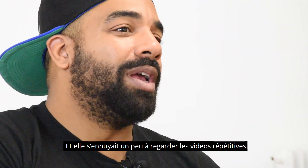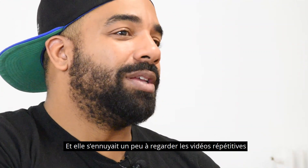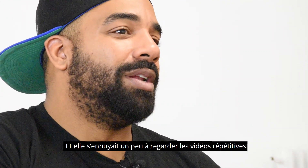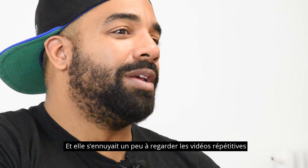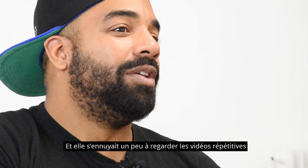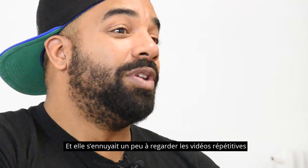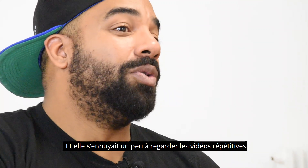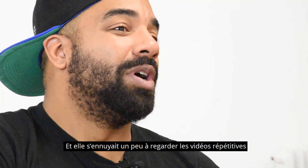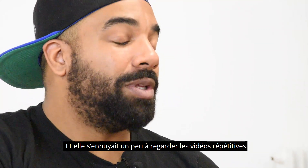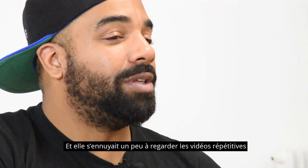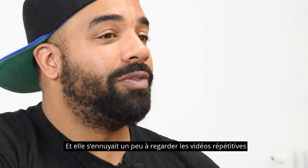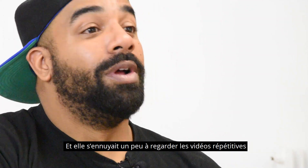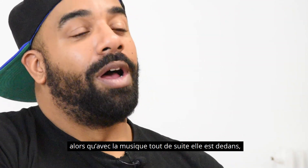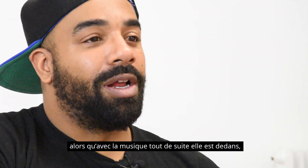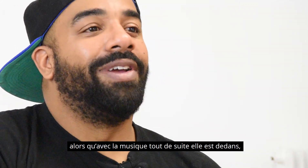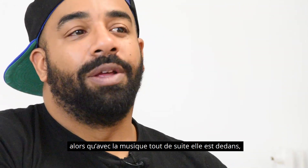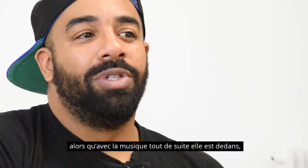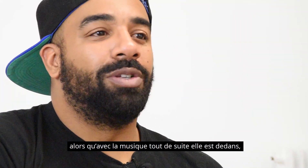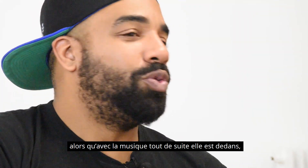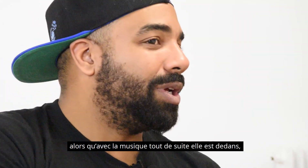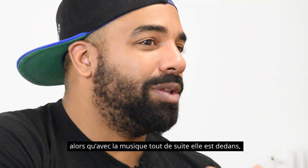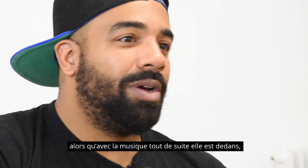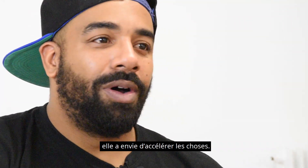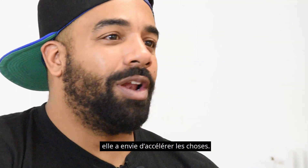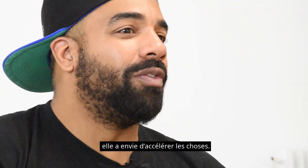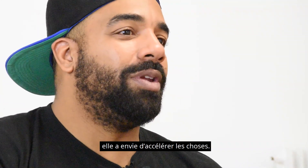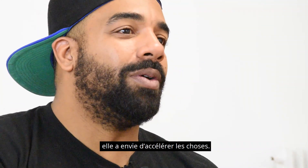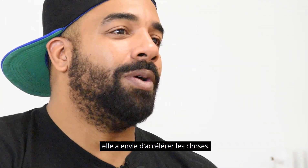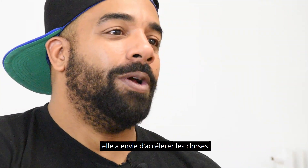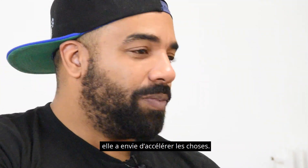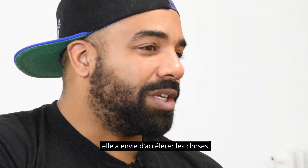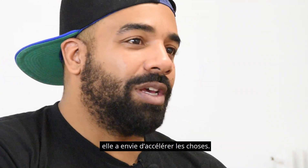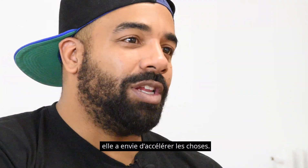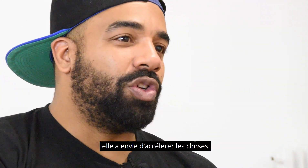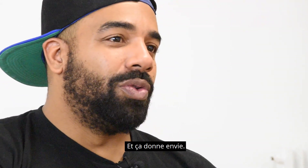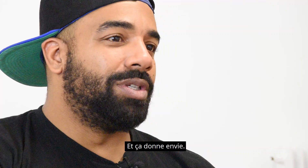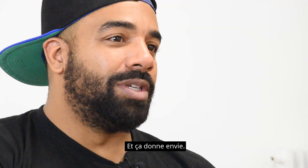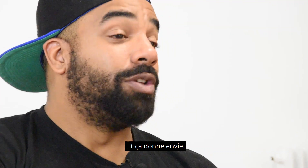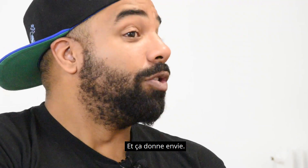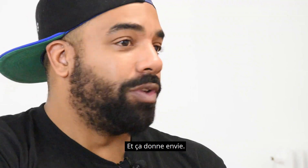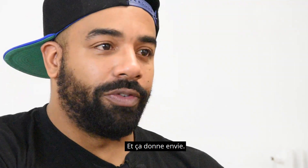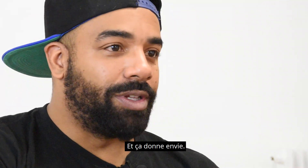regarder les vidéos répétitives. Alors qu'avec la musique, tout de suite, elle est dedans, elle a envie d'accélérer les choses et ça donne envie en fait. Et